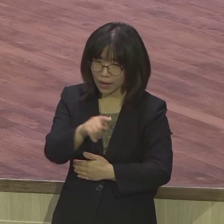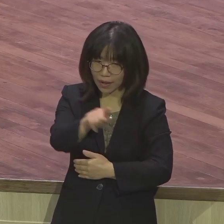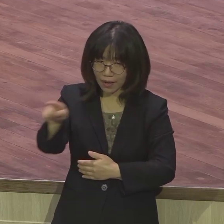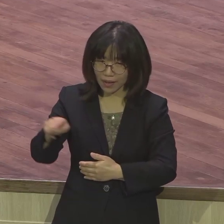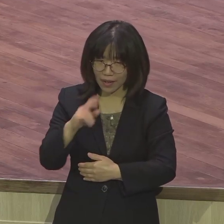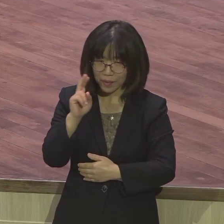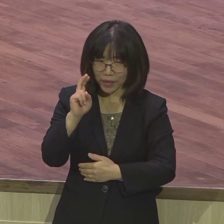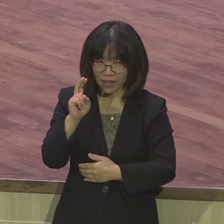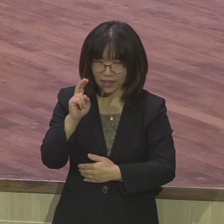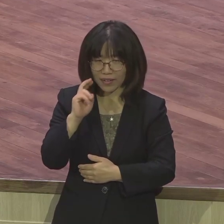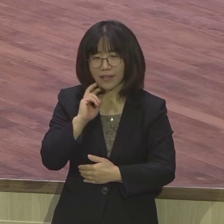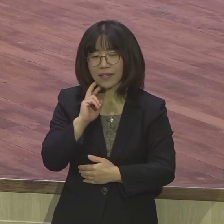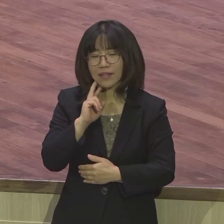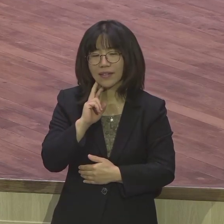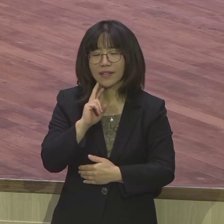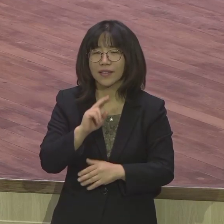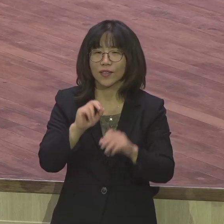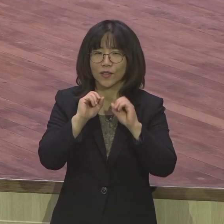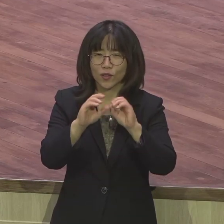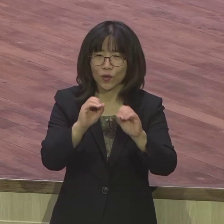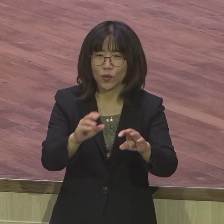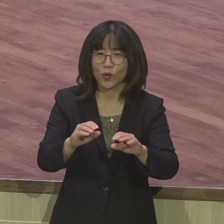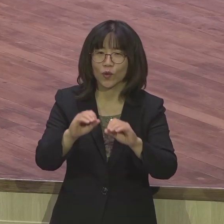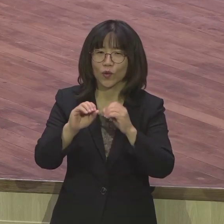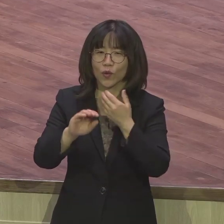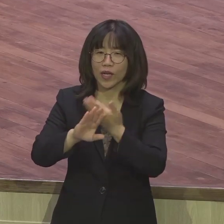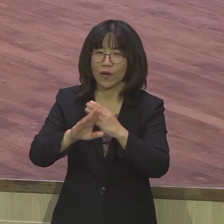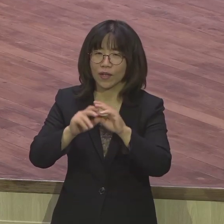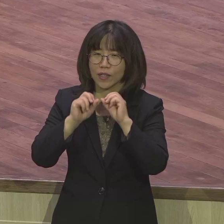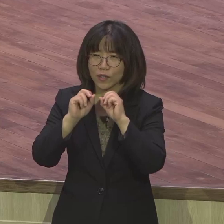선교헌금을 안 한다. 전도 선교에.